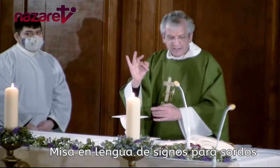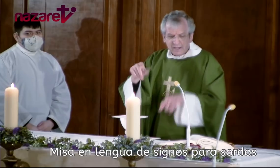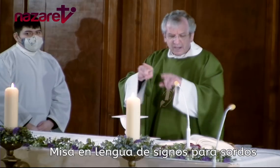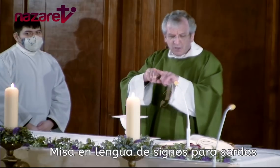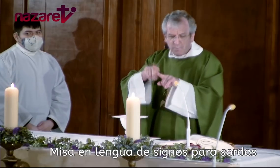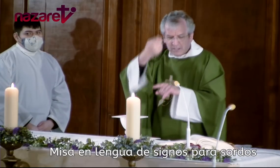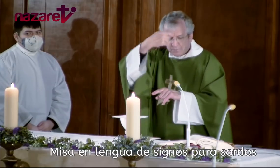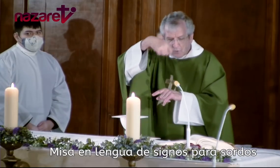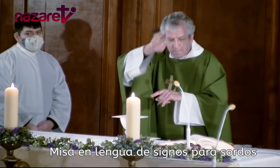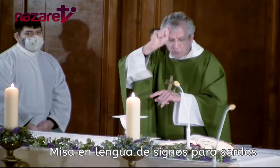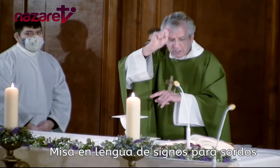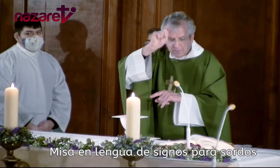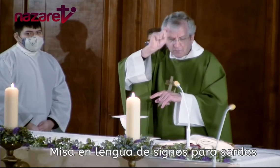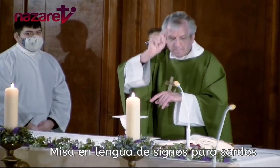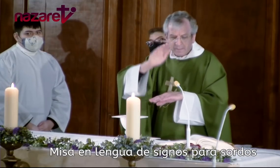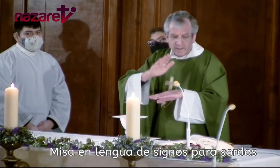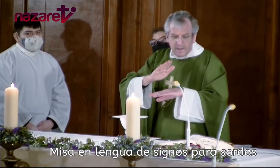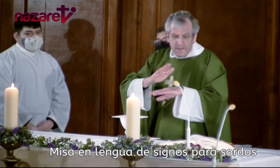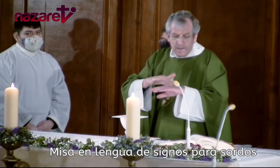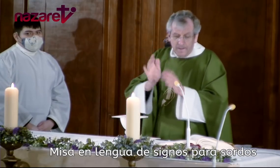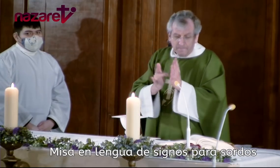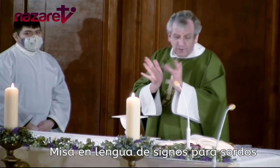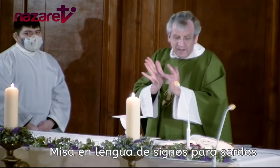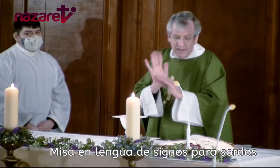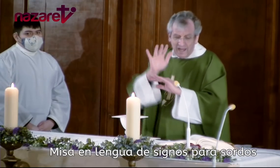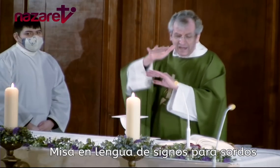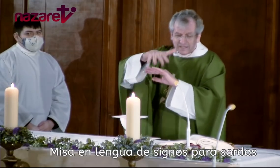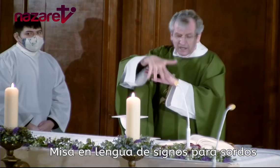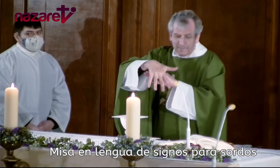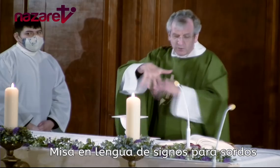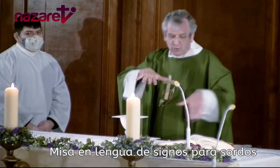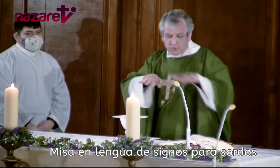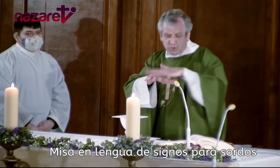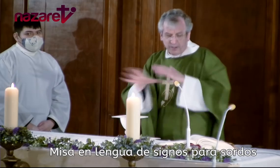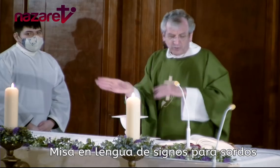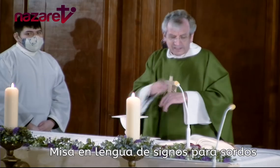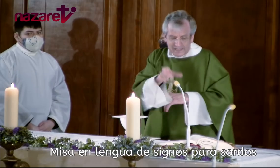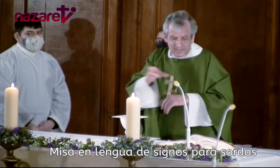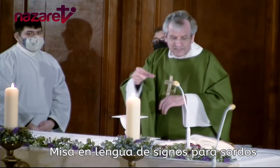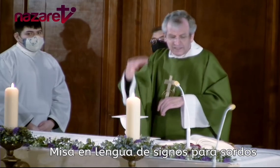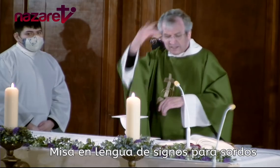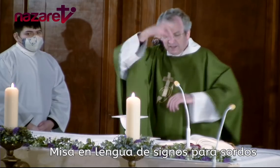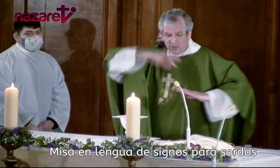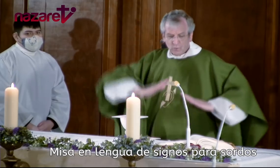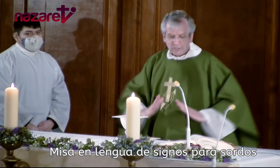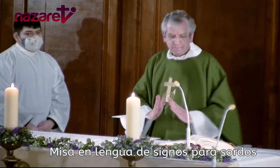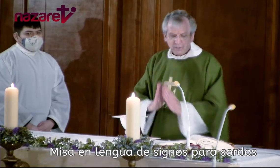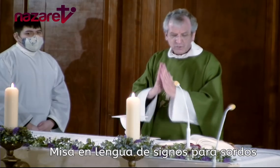y de un mismo bautismo. Por Él has derramado sobre todas las gentes tu Espíritu